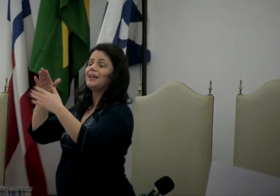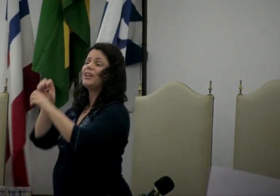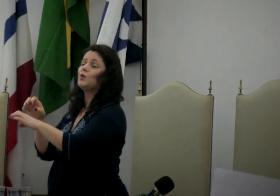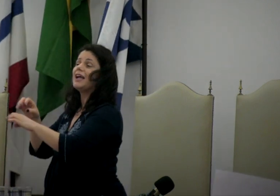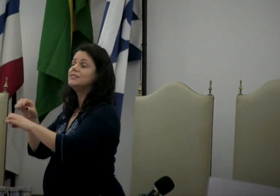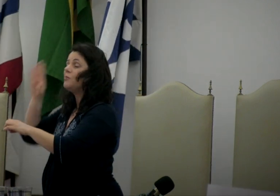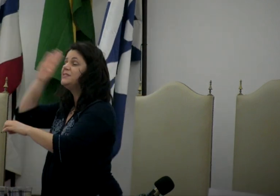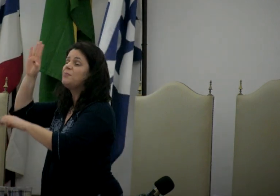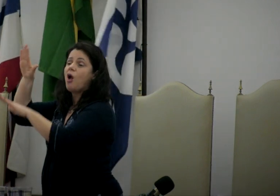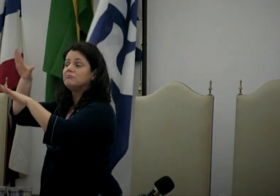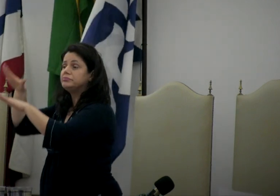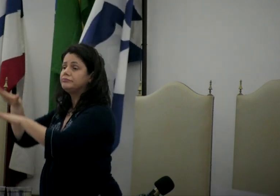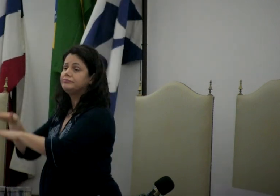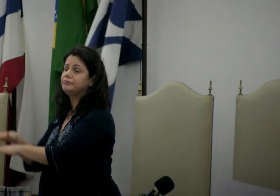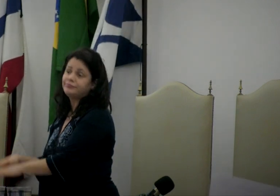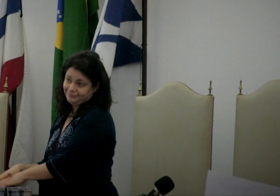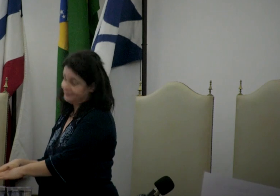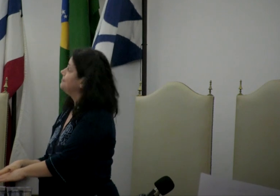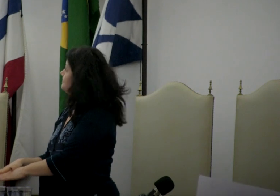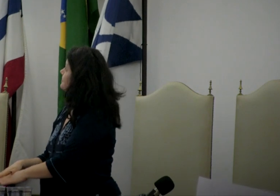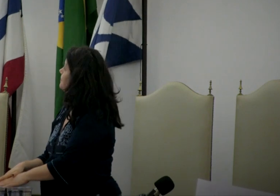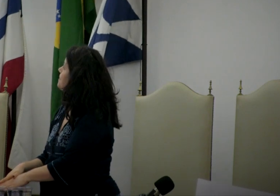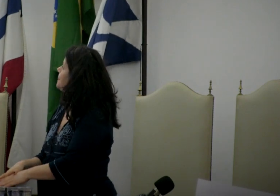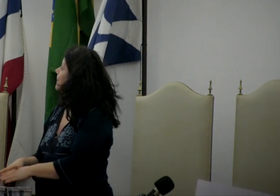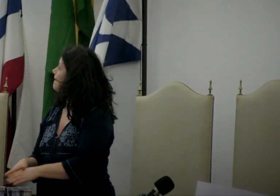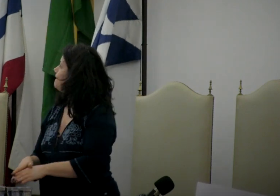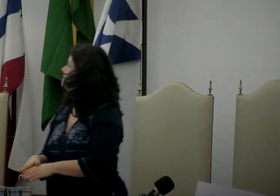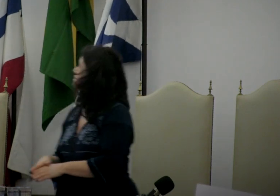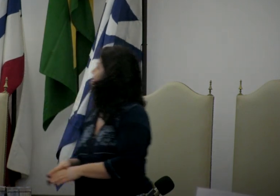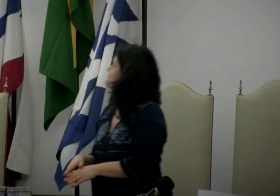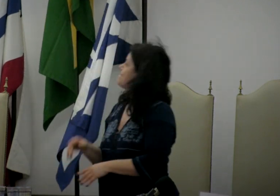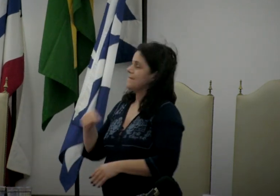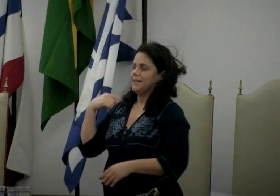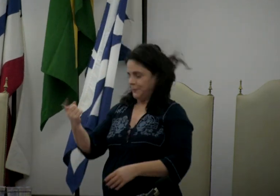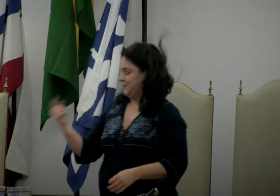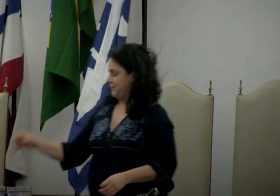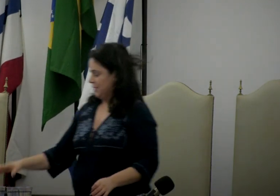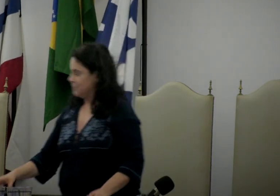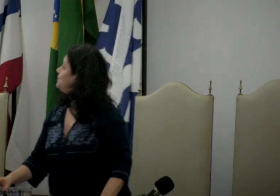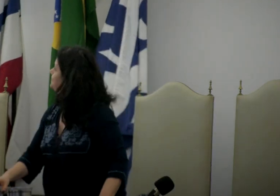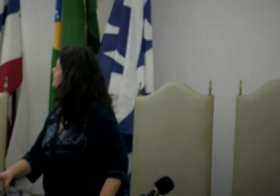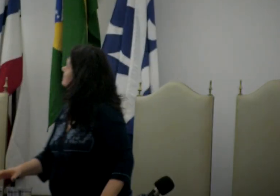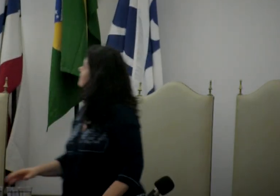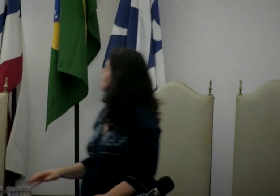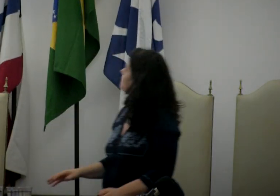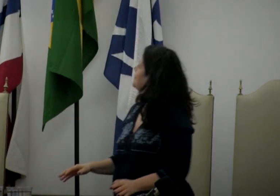um incentivo ao implante coclear e a educação de surdos acabou sendo desvalorizada.